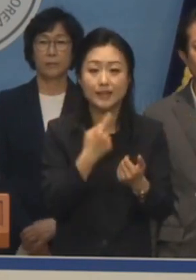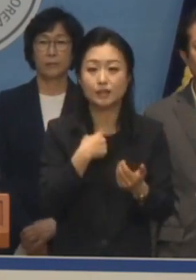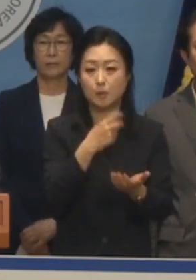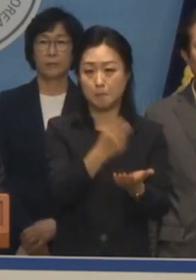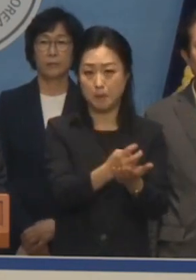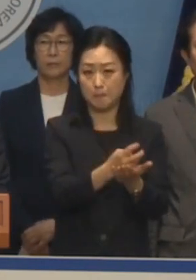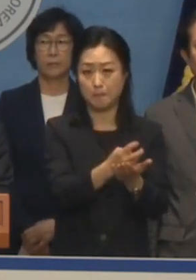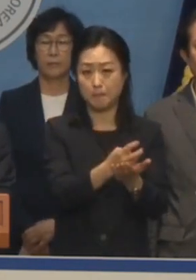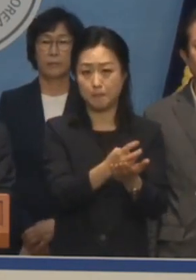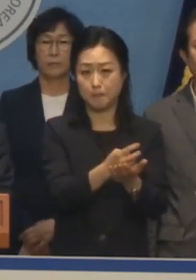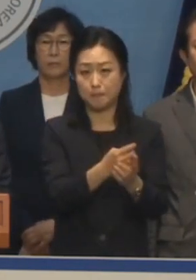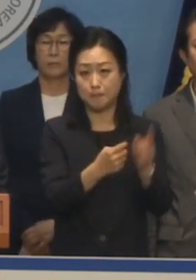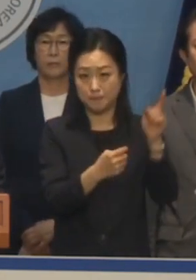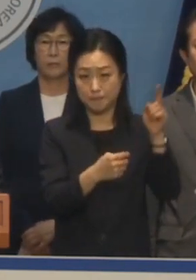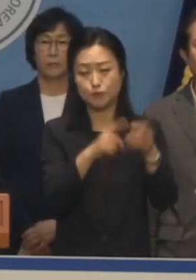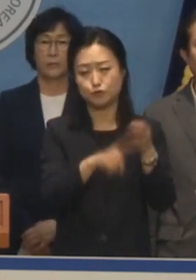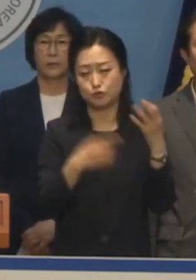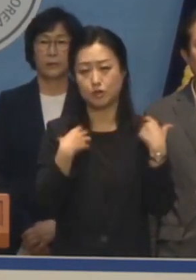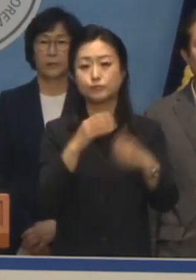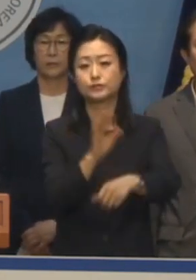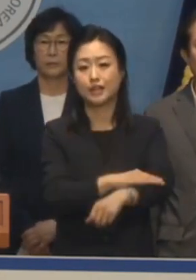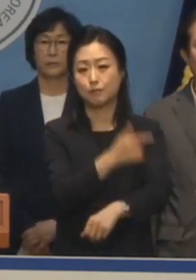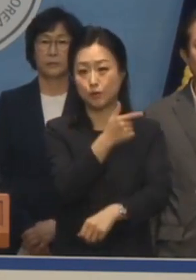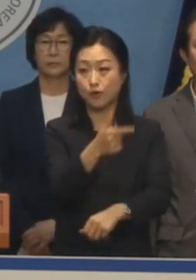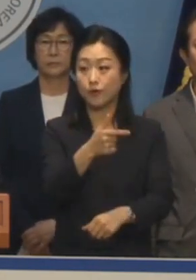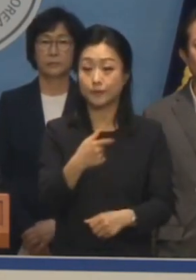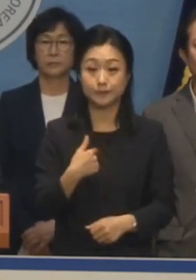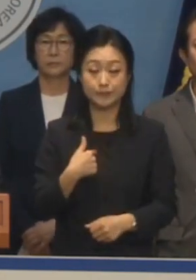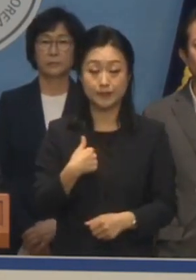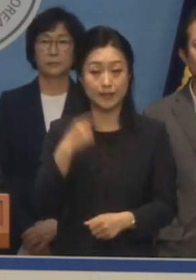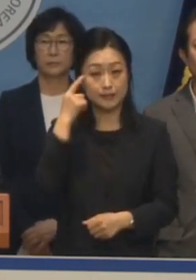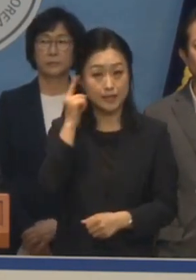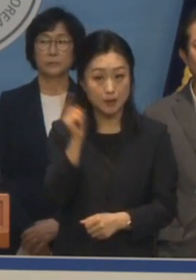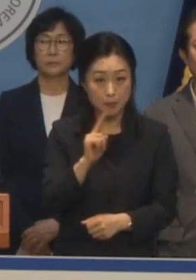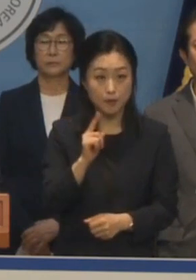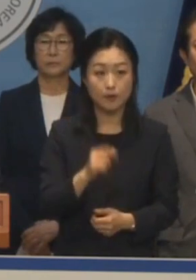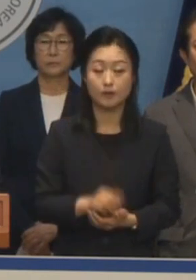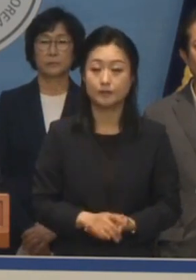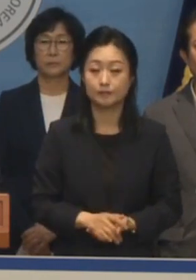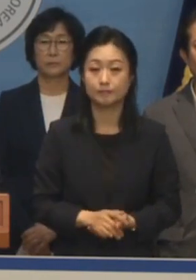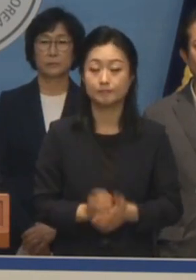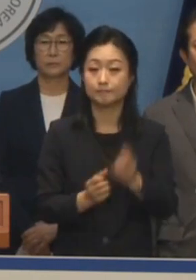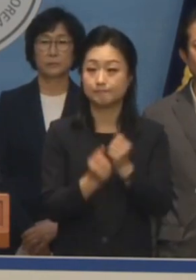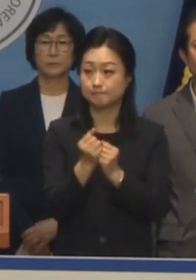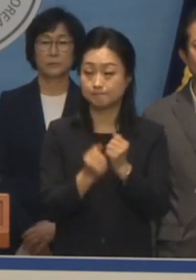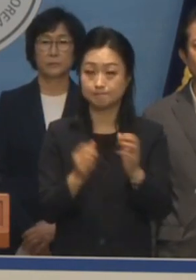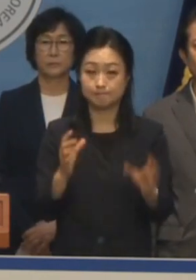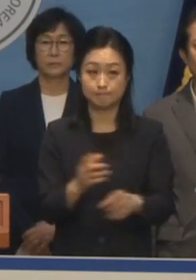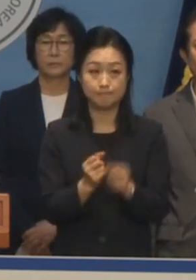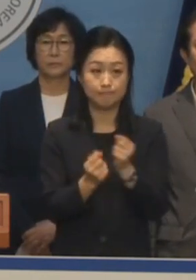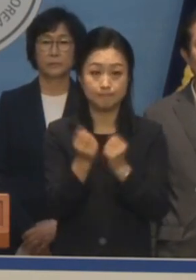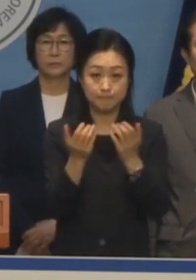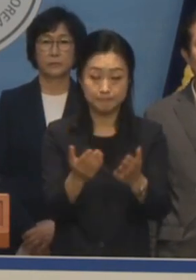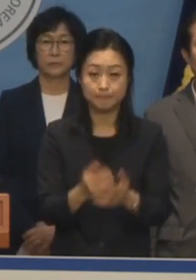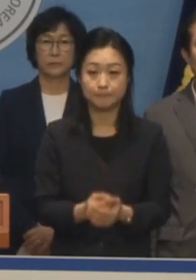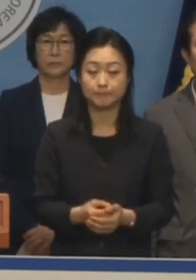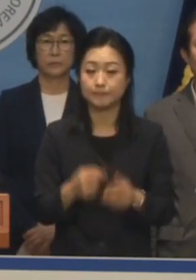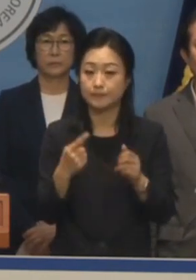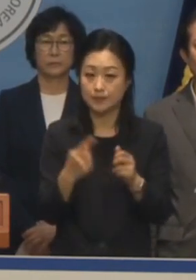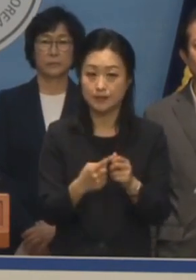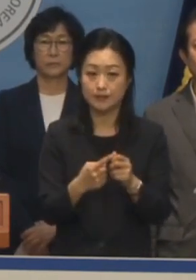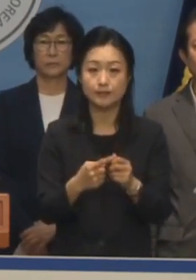것은 명백합니다. 저는 다른 측면의 질문 몇 가지로 모두 발언을 대신할까 합니다. 첫